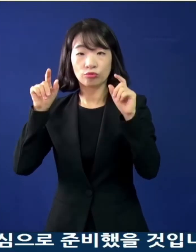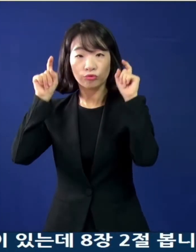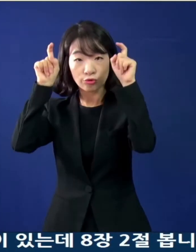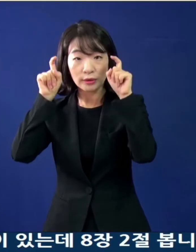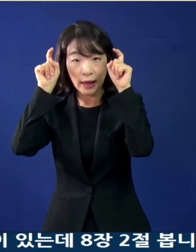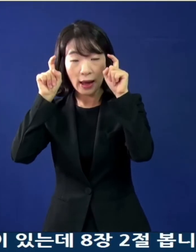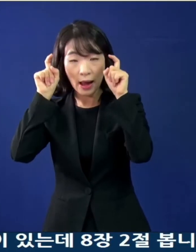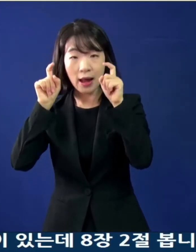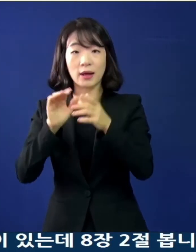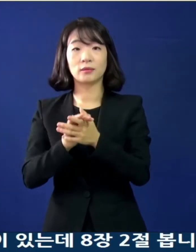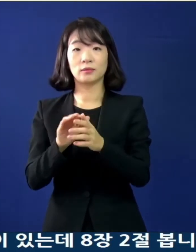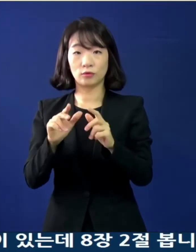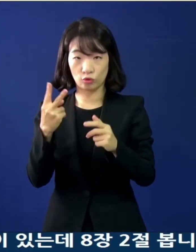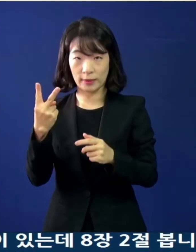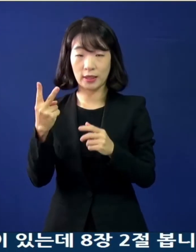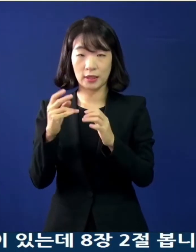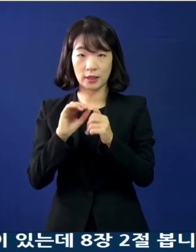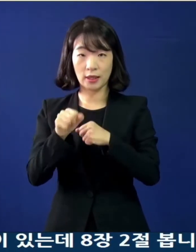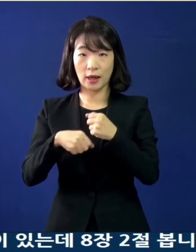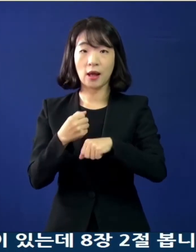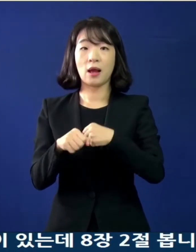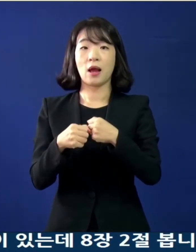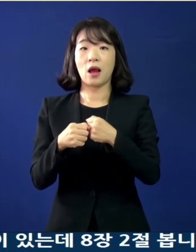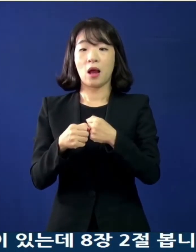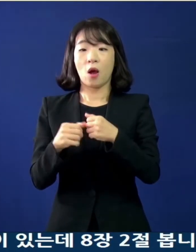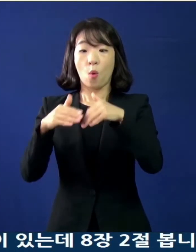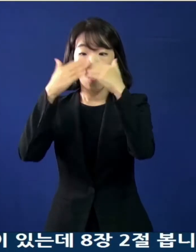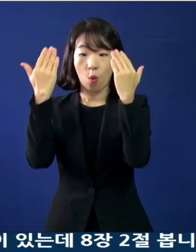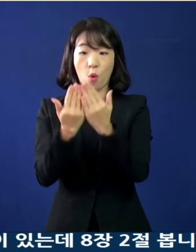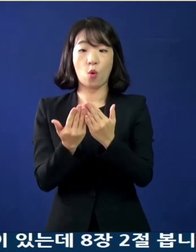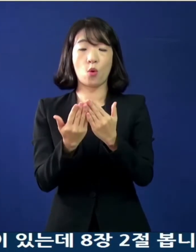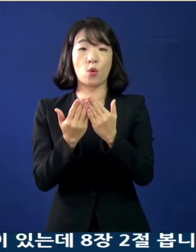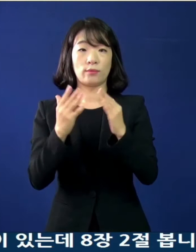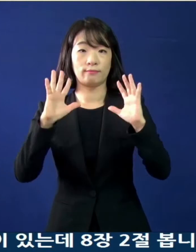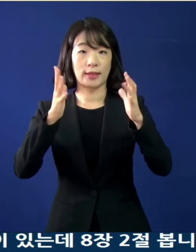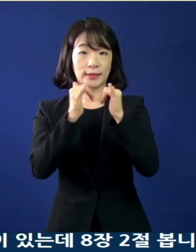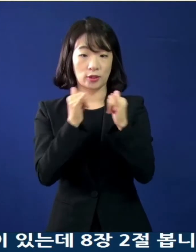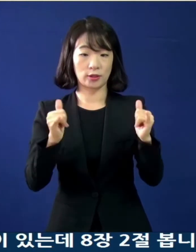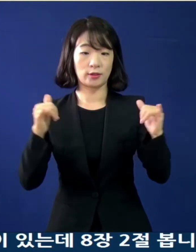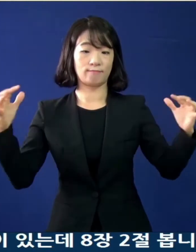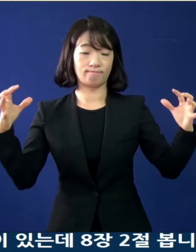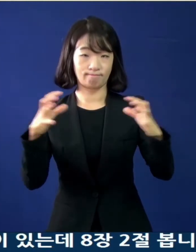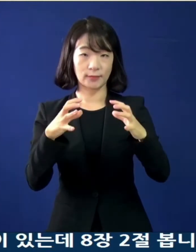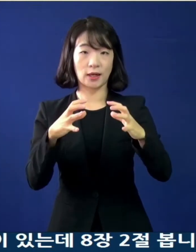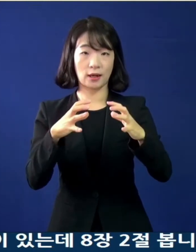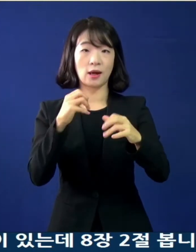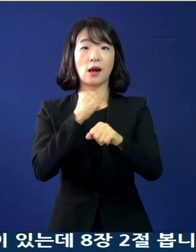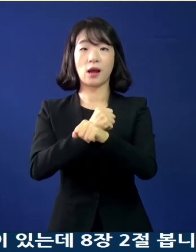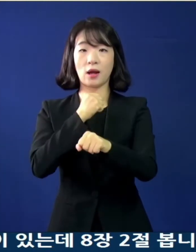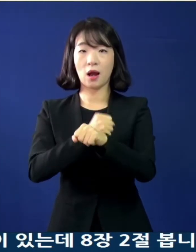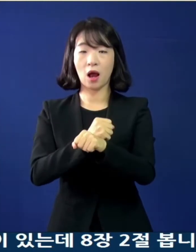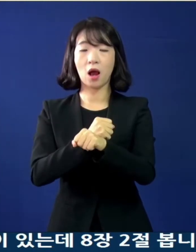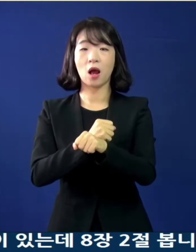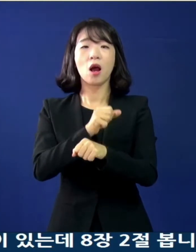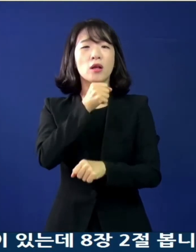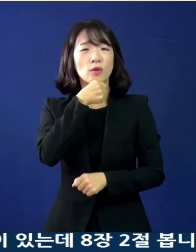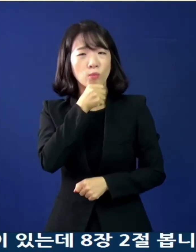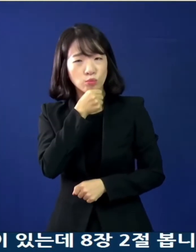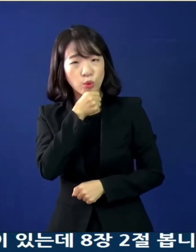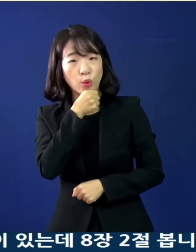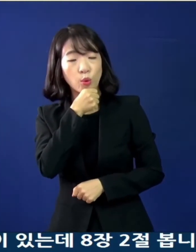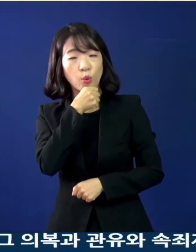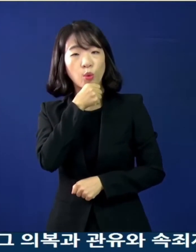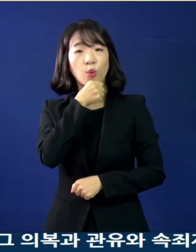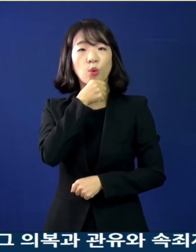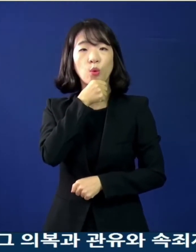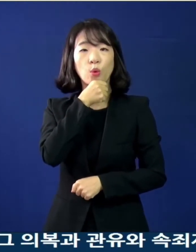계속 온 회중을 회막 문에 모으라. 이 뒤에 있는 수송아지, 숫염소,